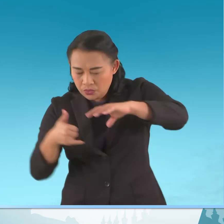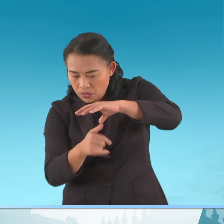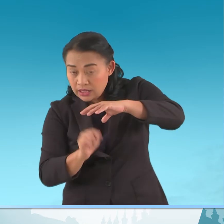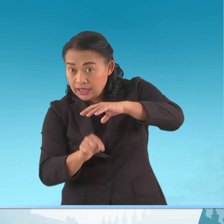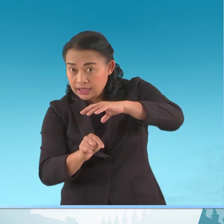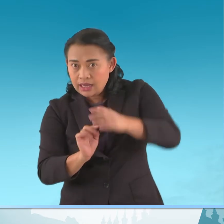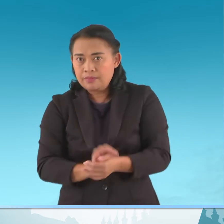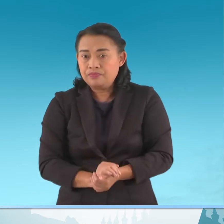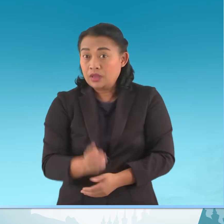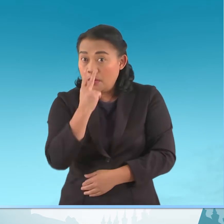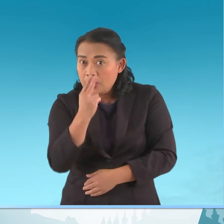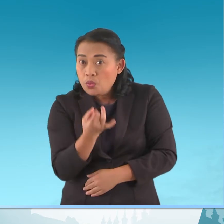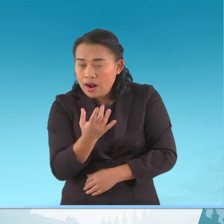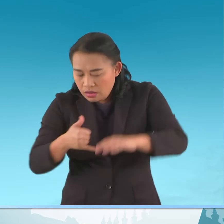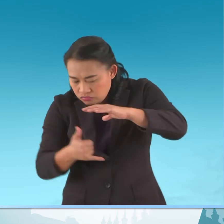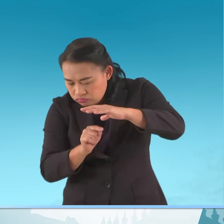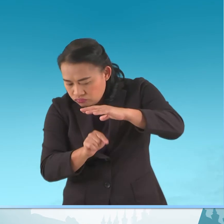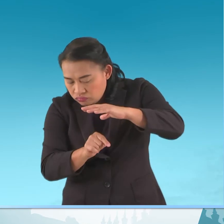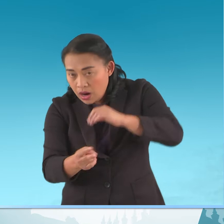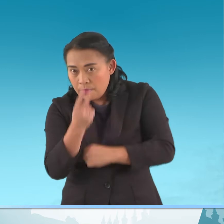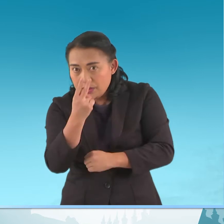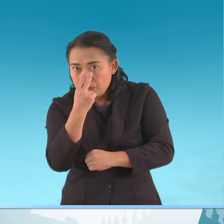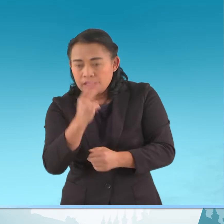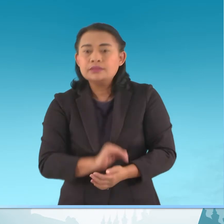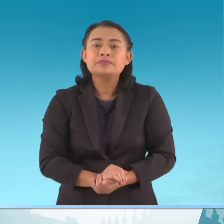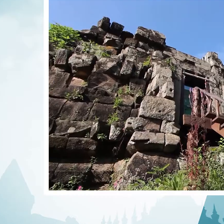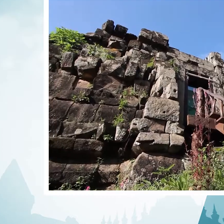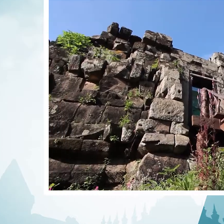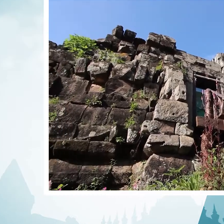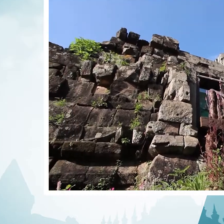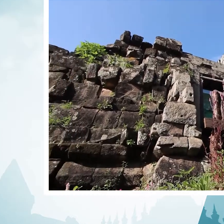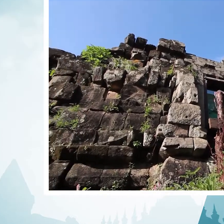กันนะครับว่าบนประสาทเรียนหินมีอะไรบ้างนะครับ